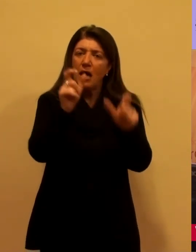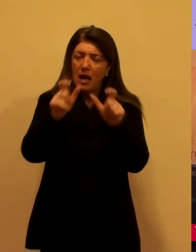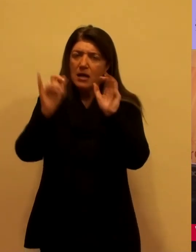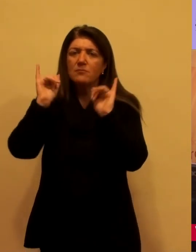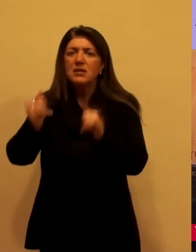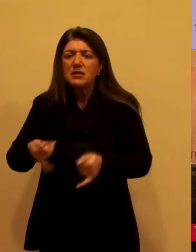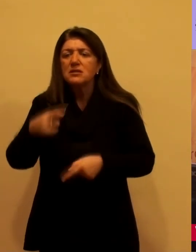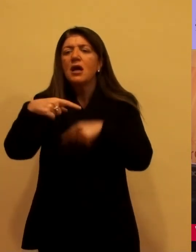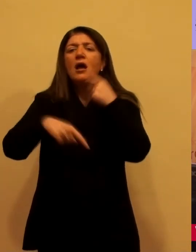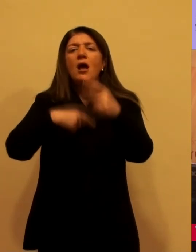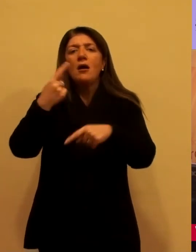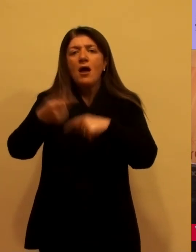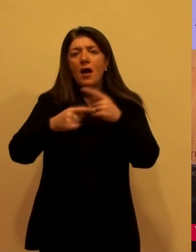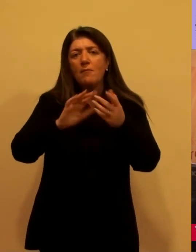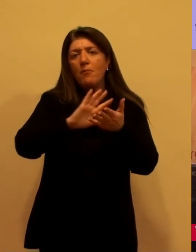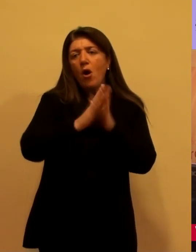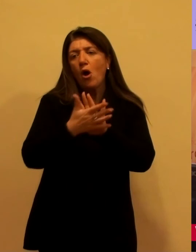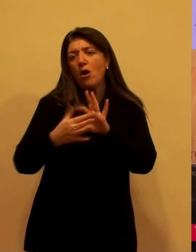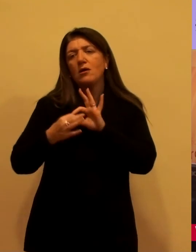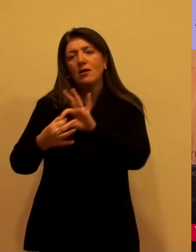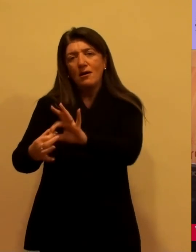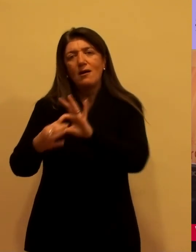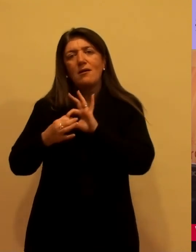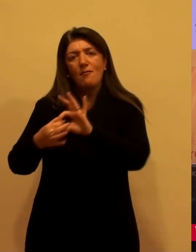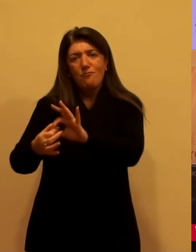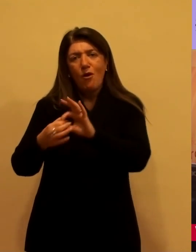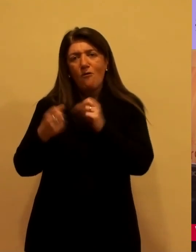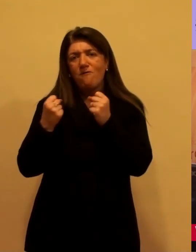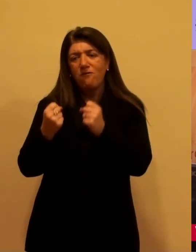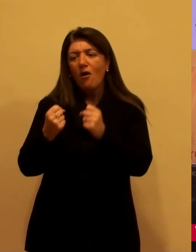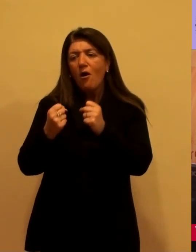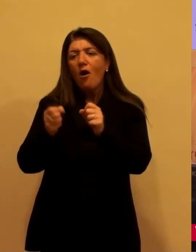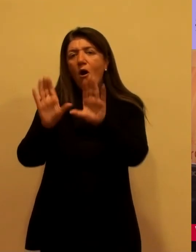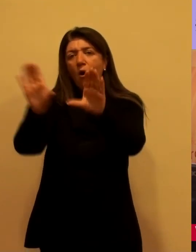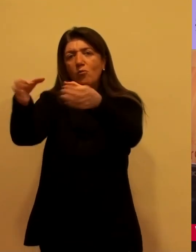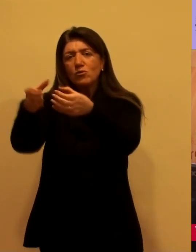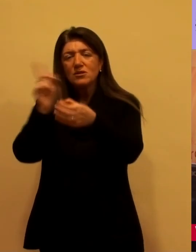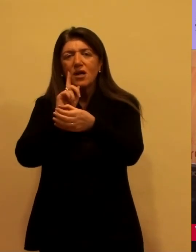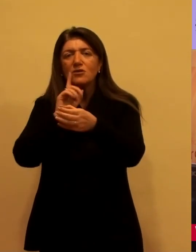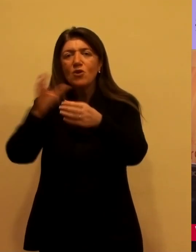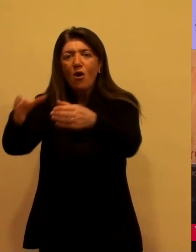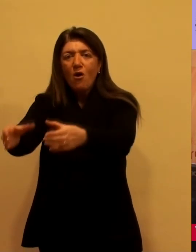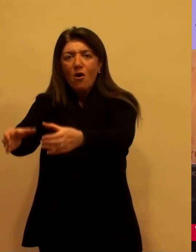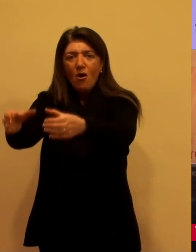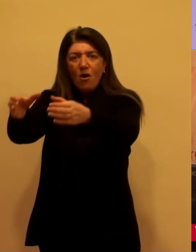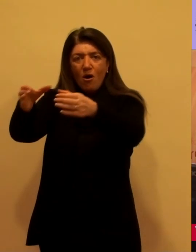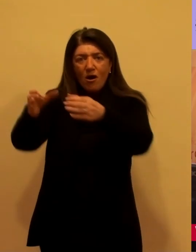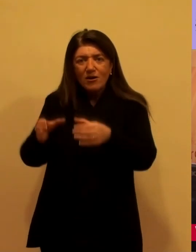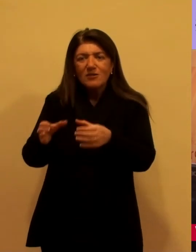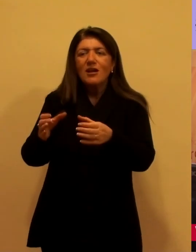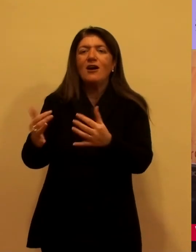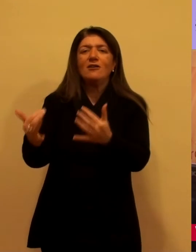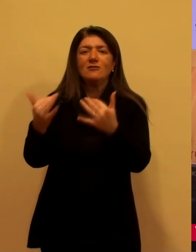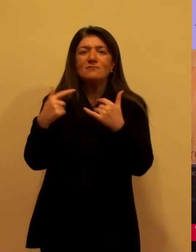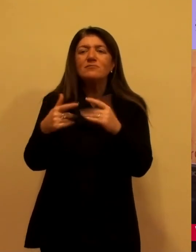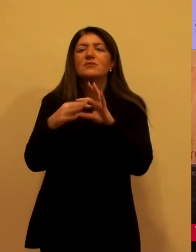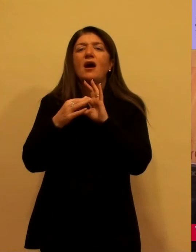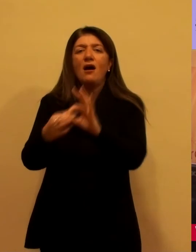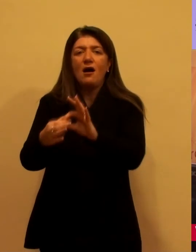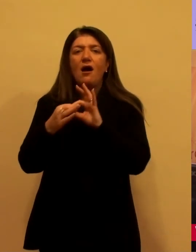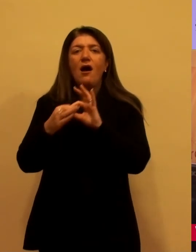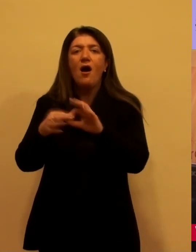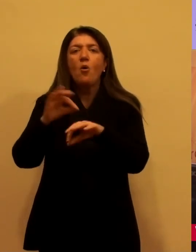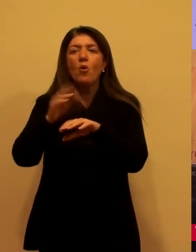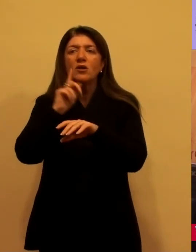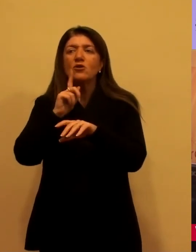di un rapporto stretto con la comunità sorda, che poi è la cosa più importante, in modo tale che i sordi si sentano a